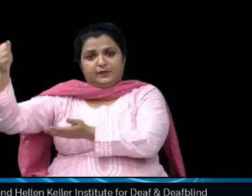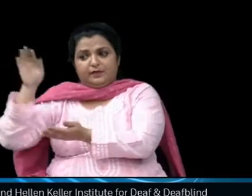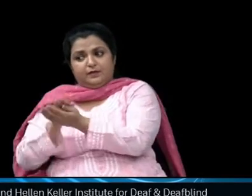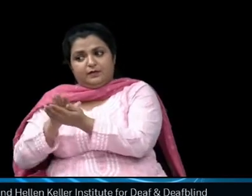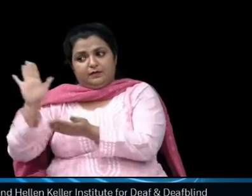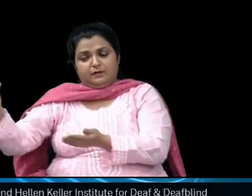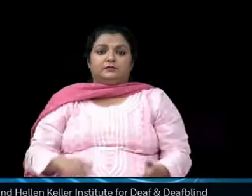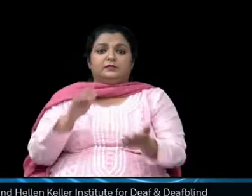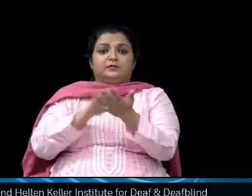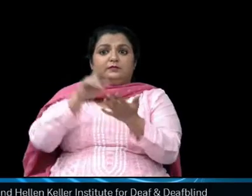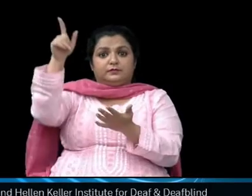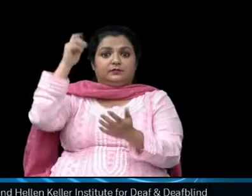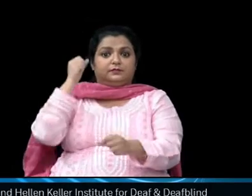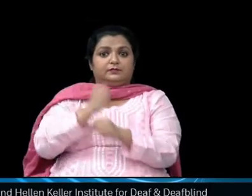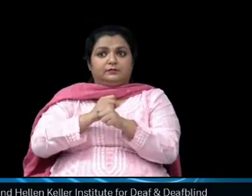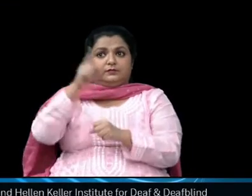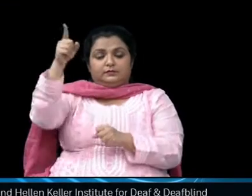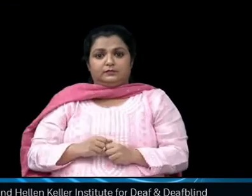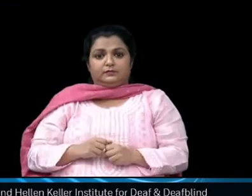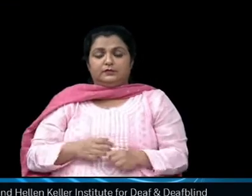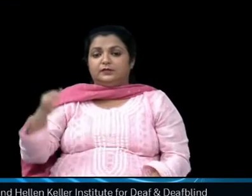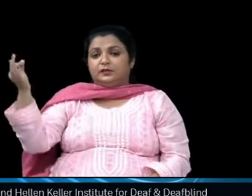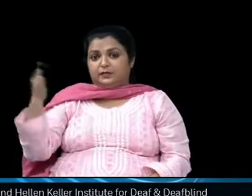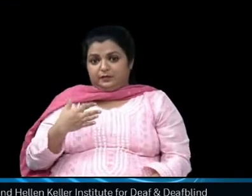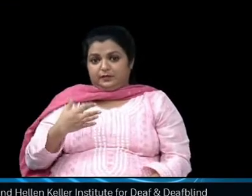इपनना सब्सित नियत में रादा है